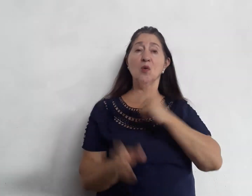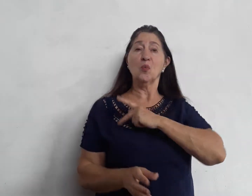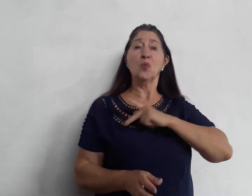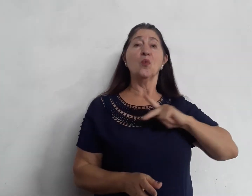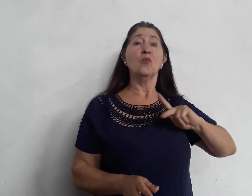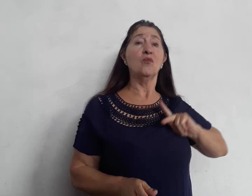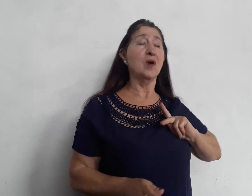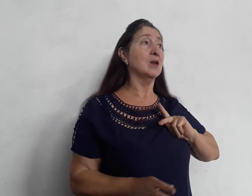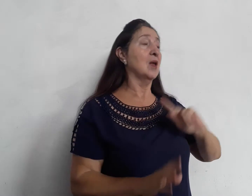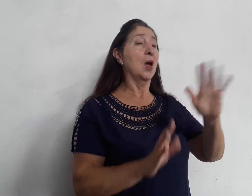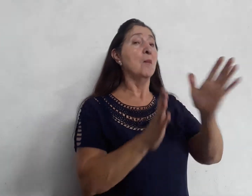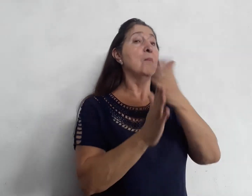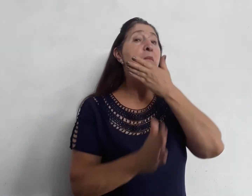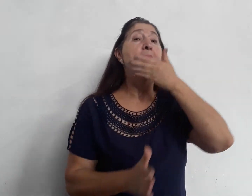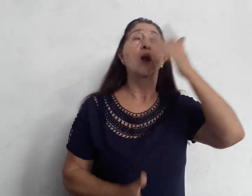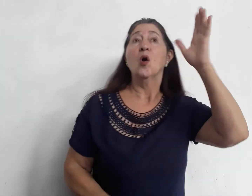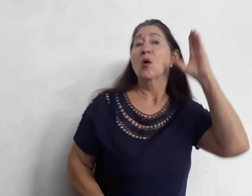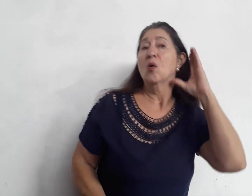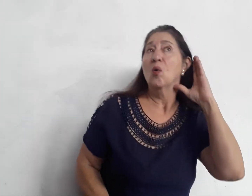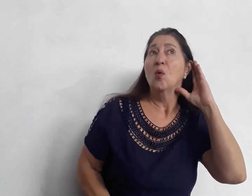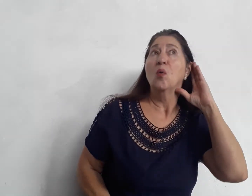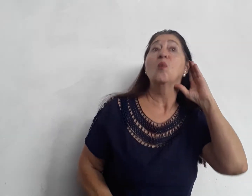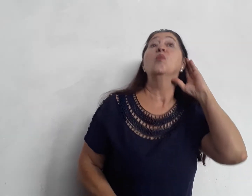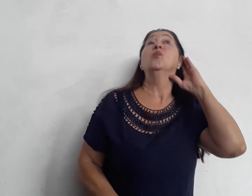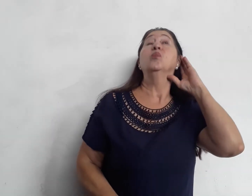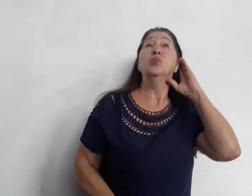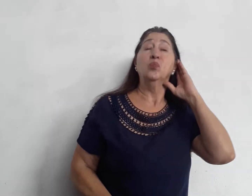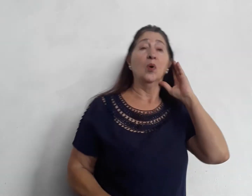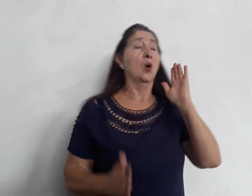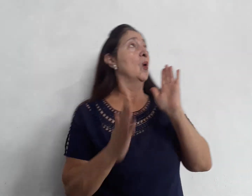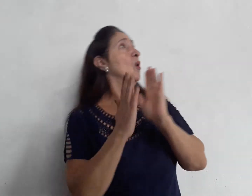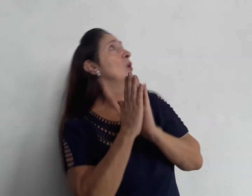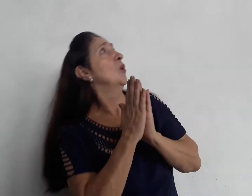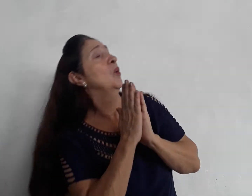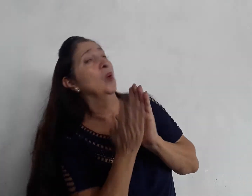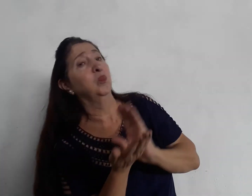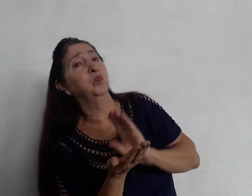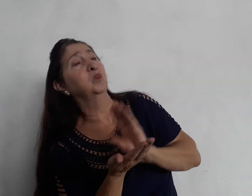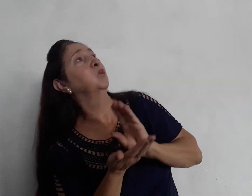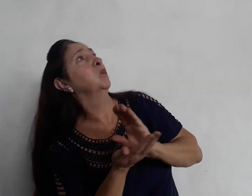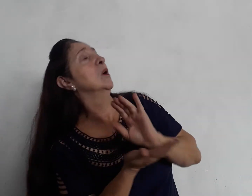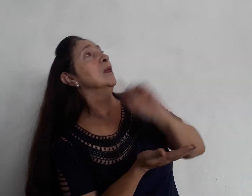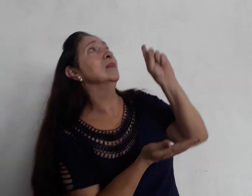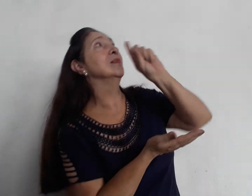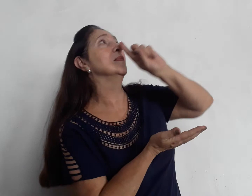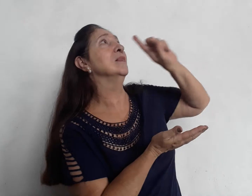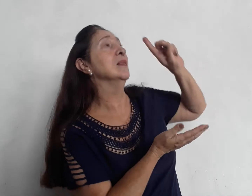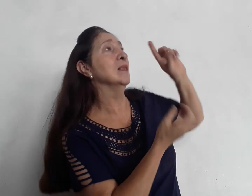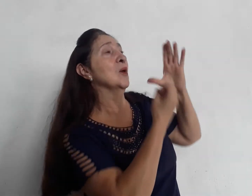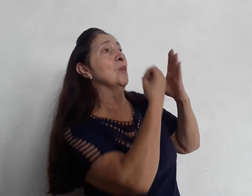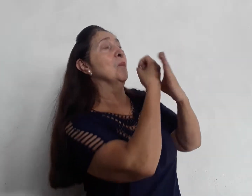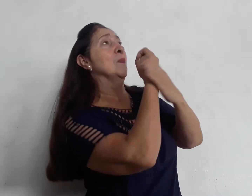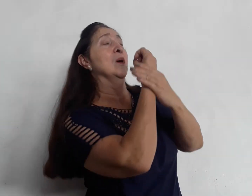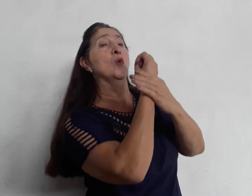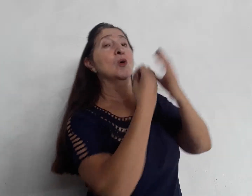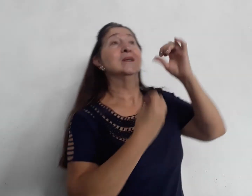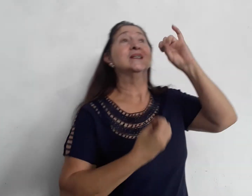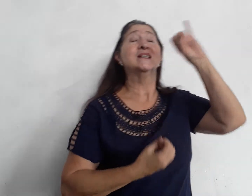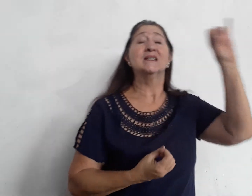escutem. O rico insistiu: Não, pai Abraão, mas se um dos mortos for até eles, certamente vão